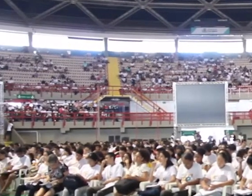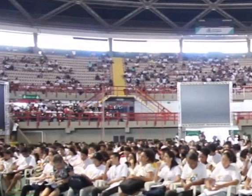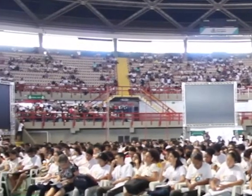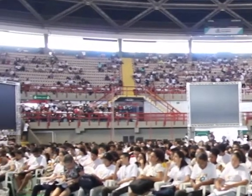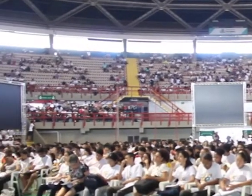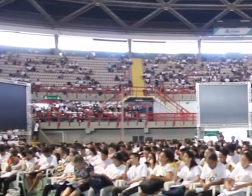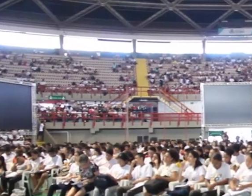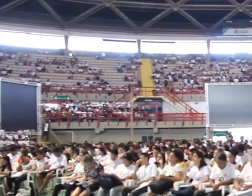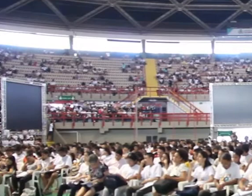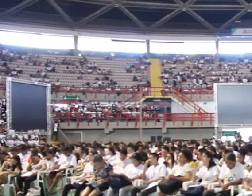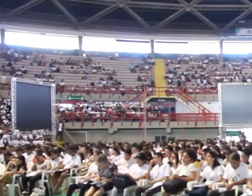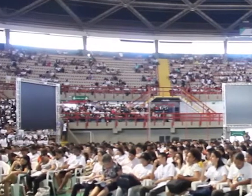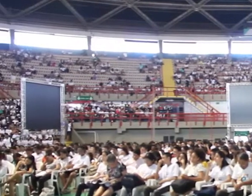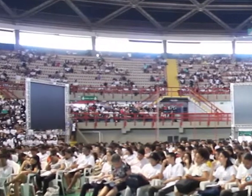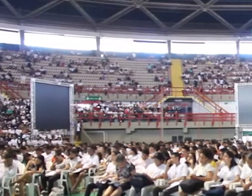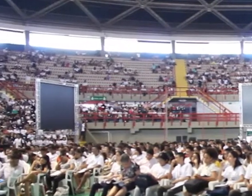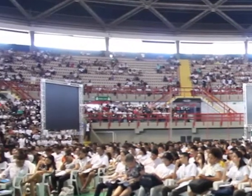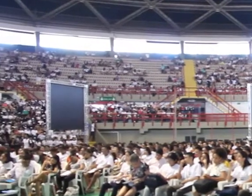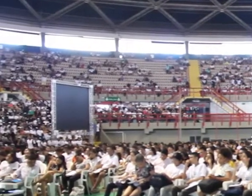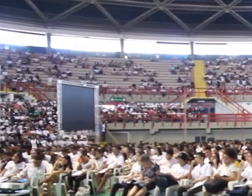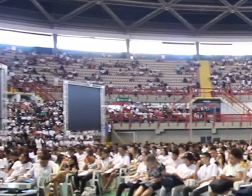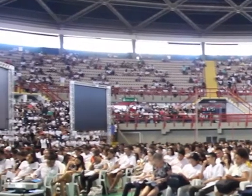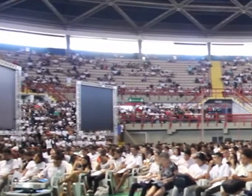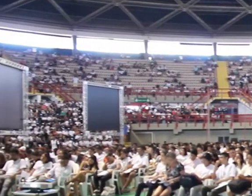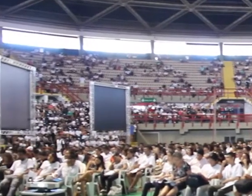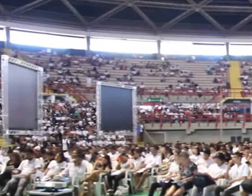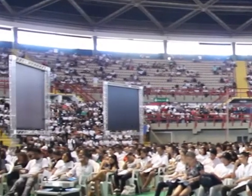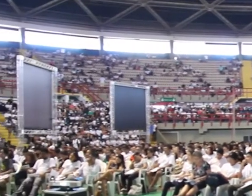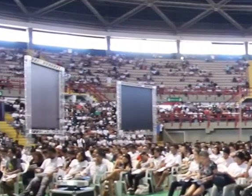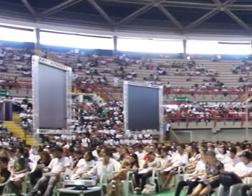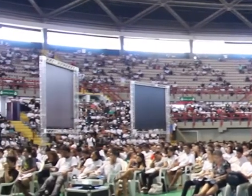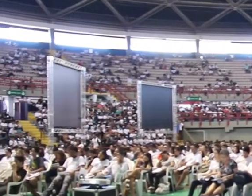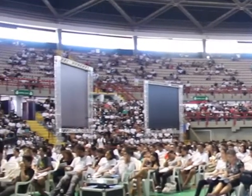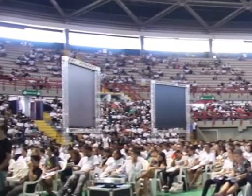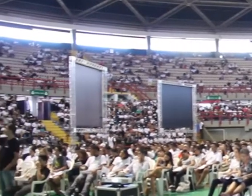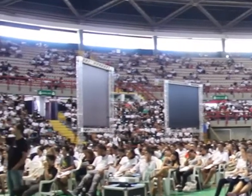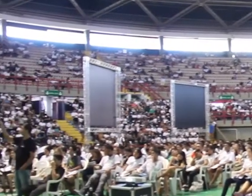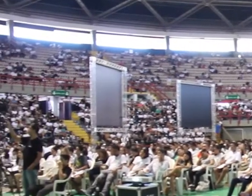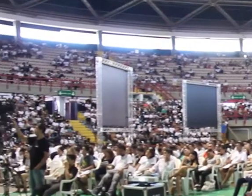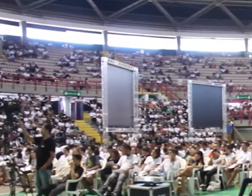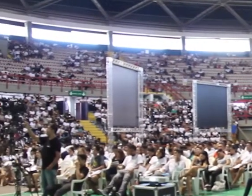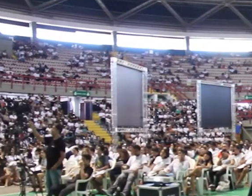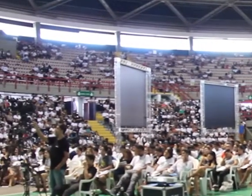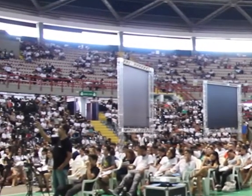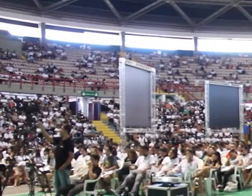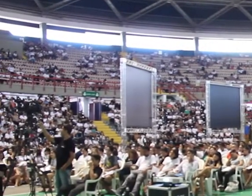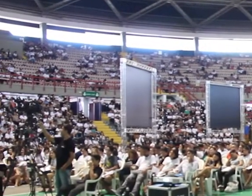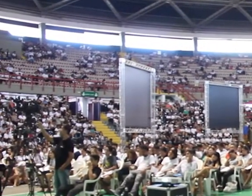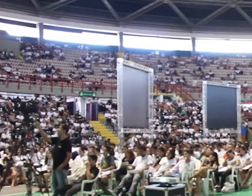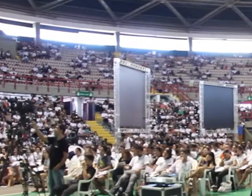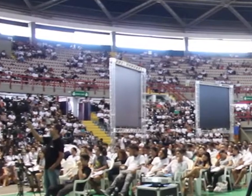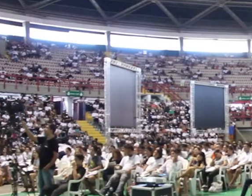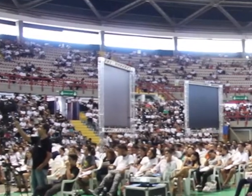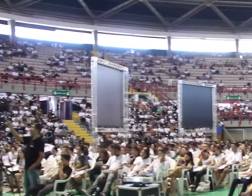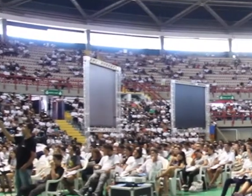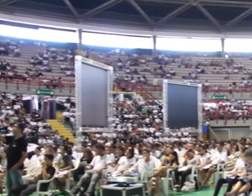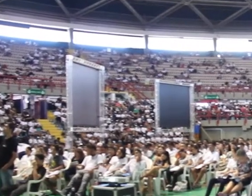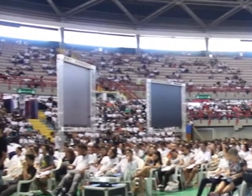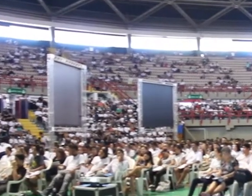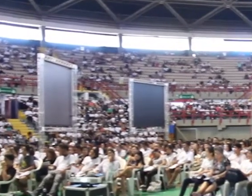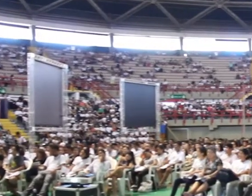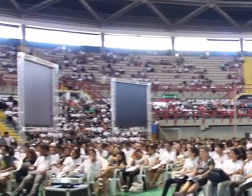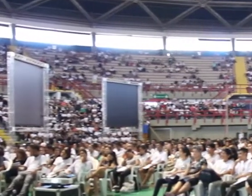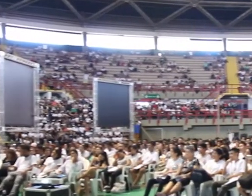mudou nada no item C. Houve um aumento da produção agrícola decorrente da incorporação de novas